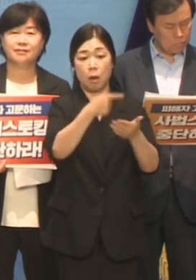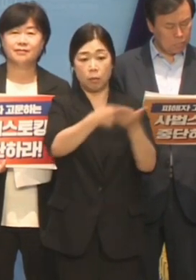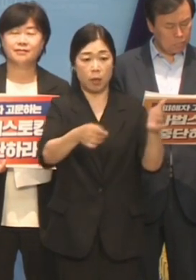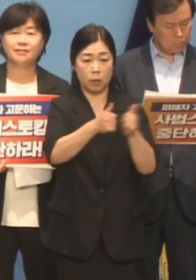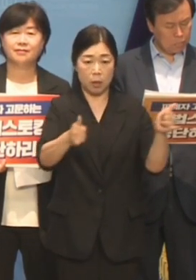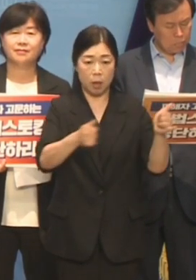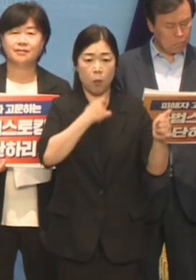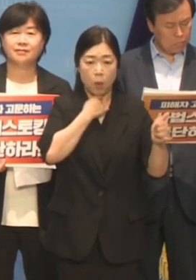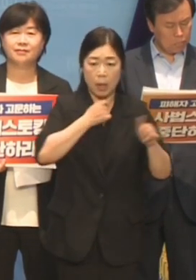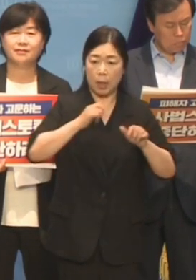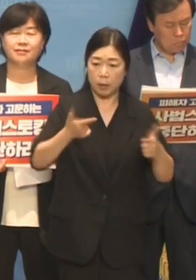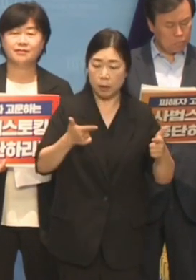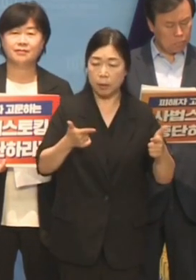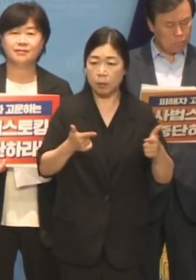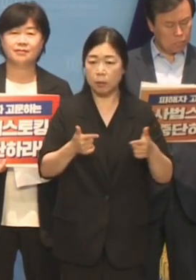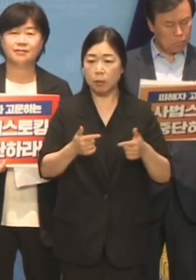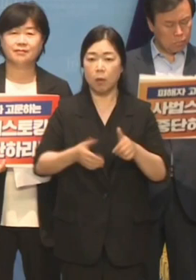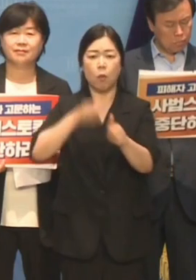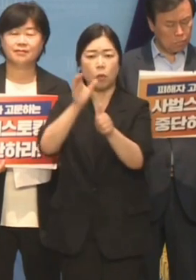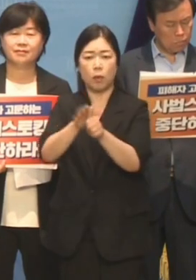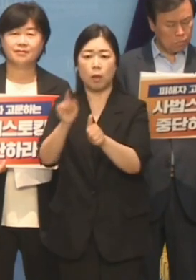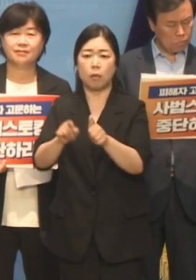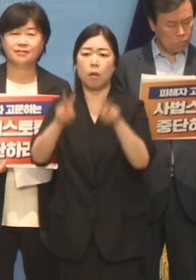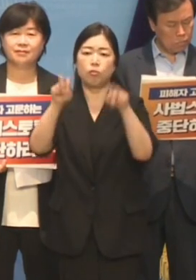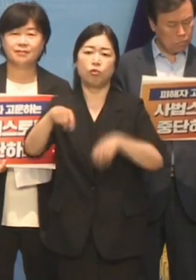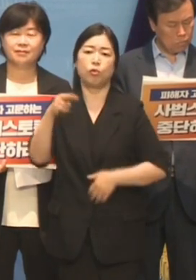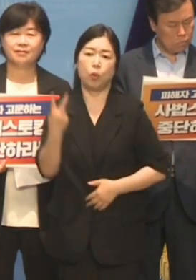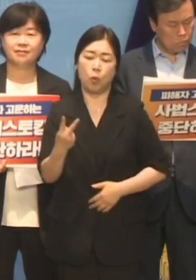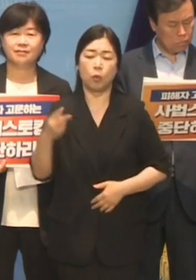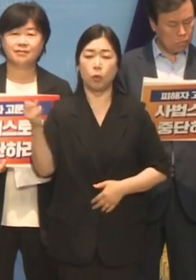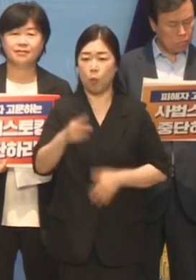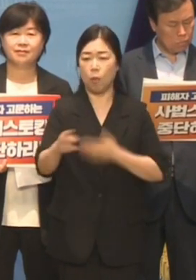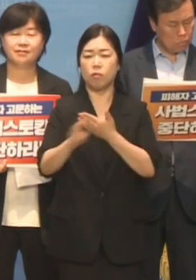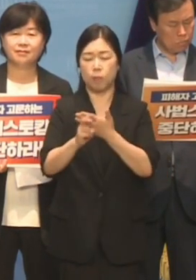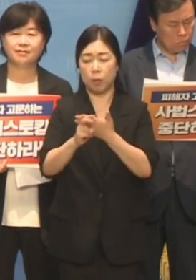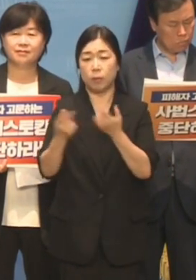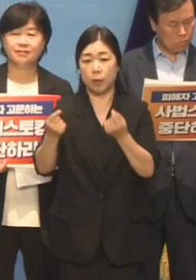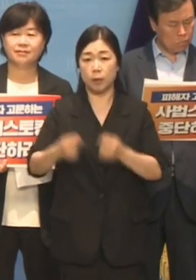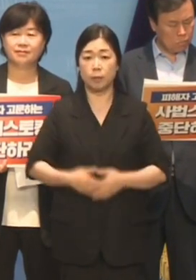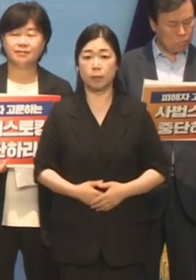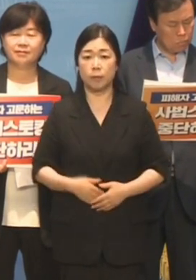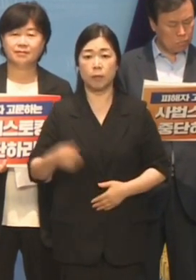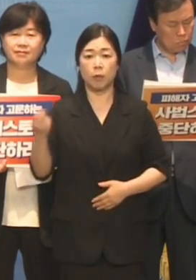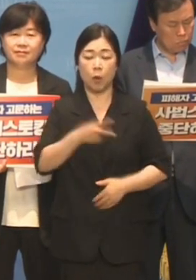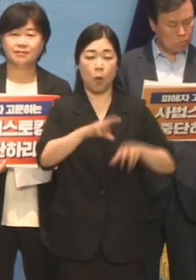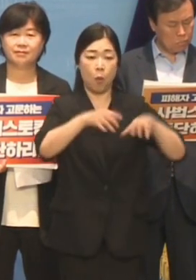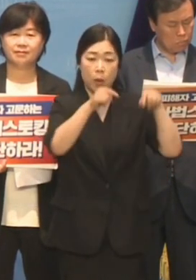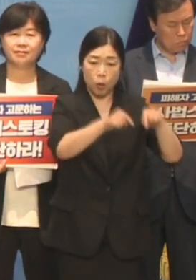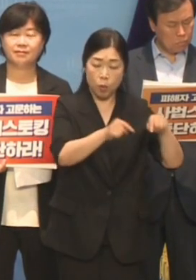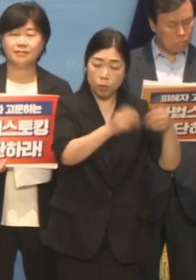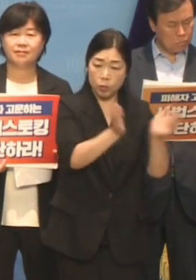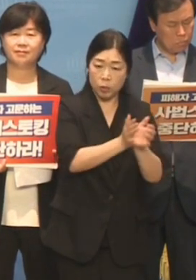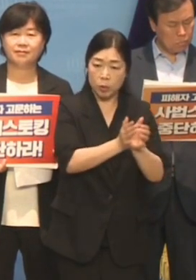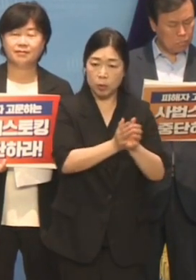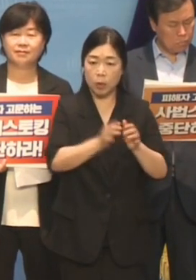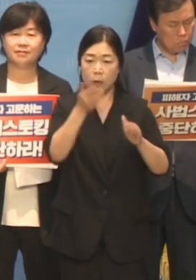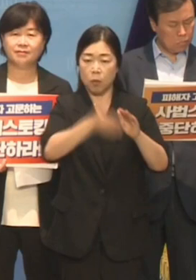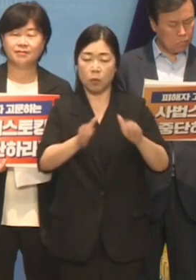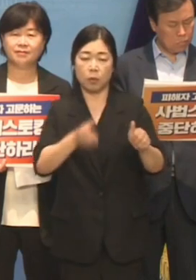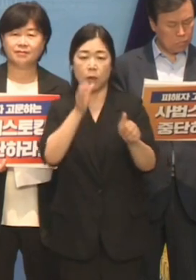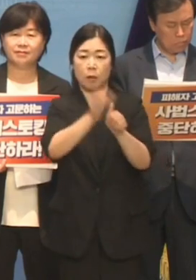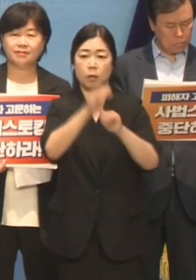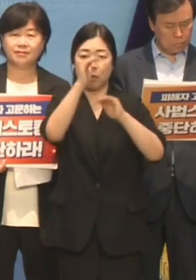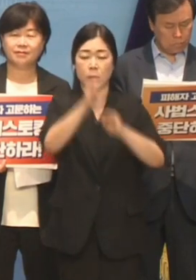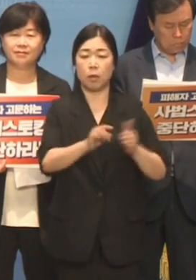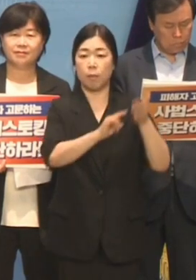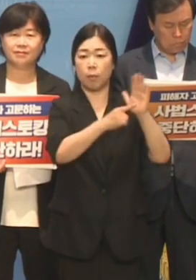의사에 반하는 이번 공탁은 무효이자 위법입니다. 더구나 외교부는 공탁 절차 개시를